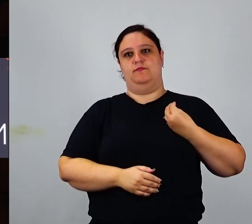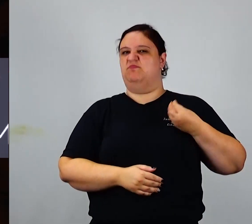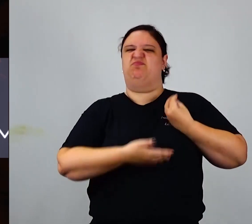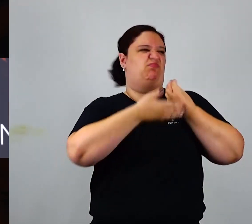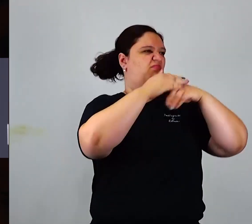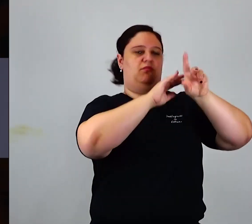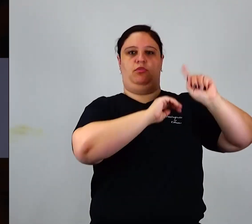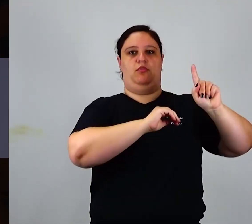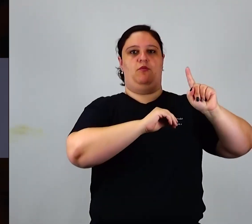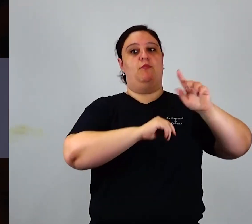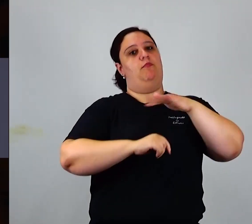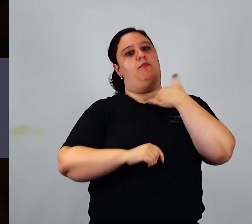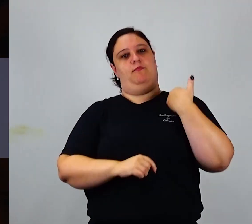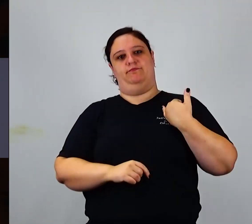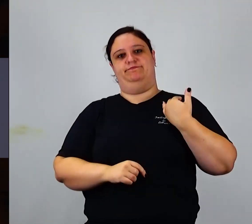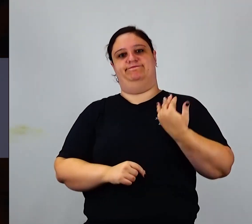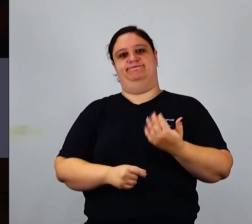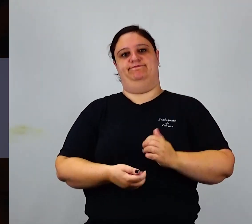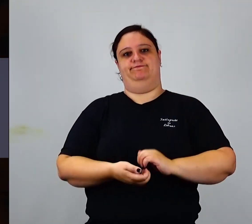acabam sendo executados.